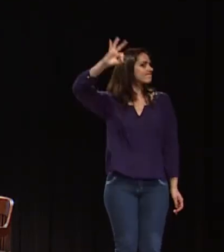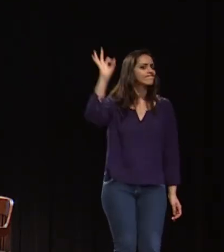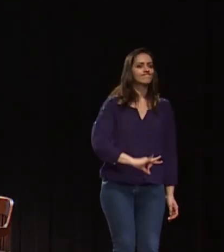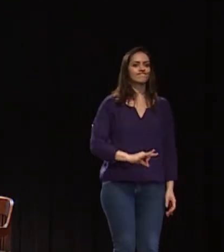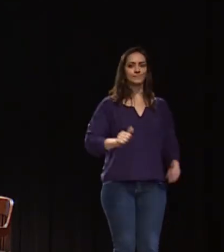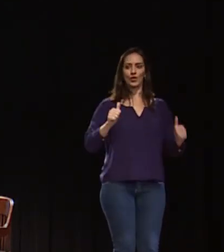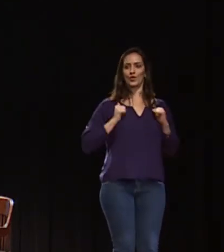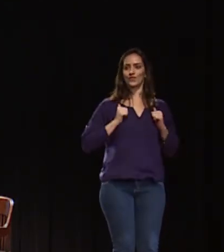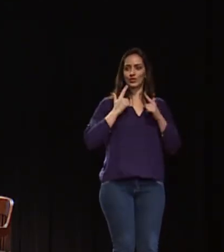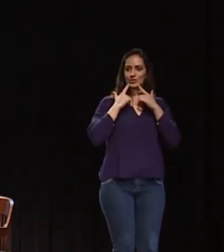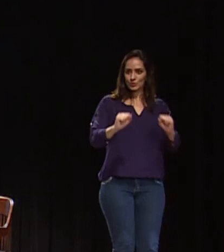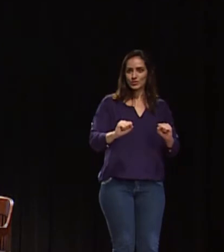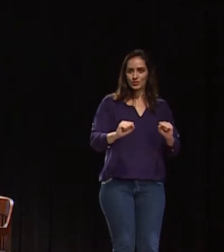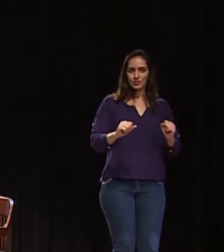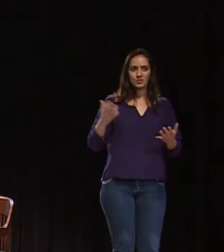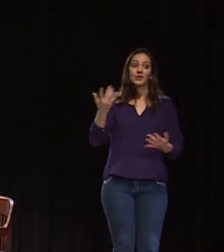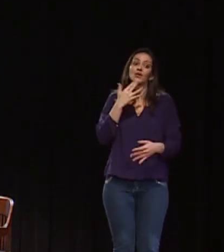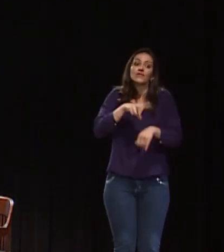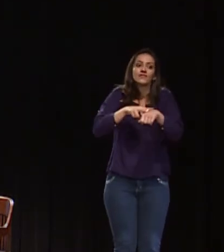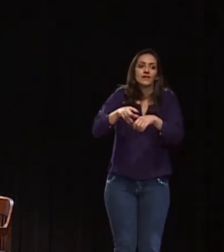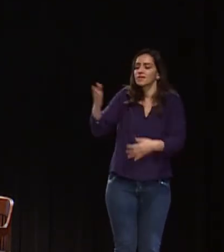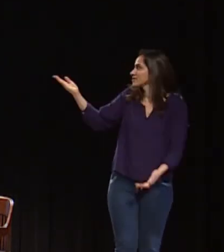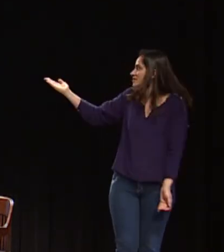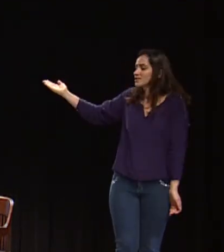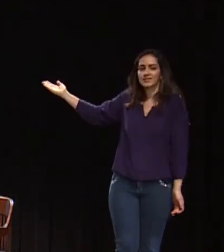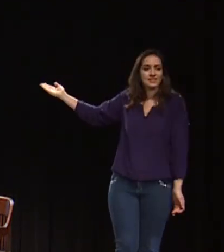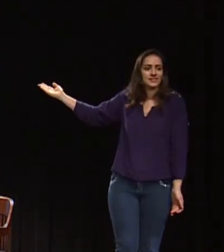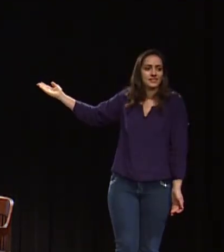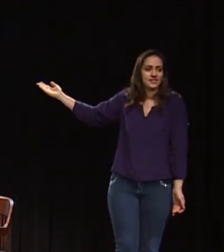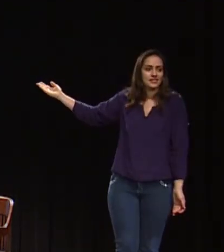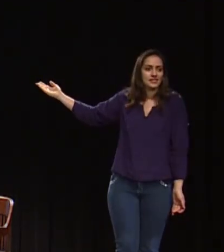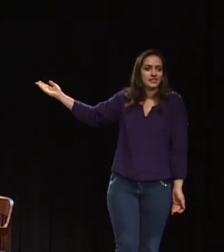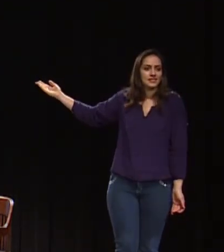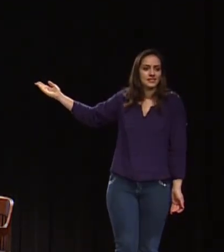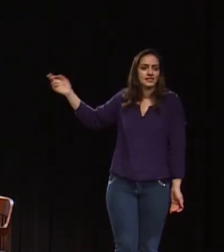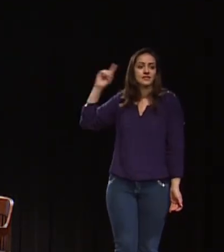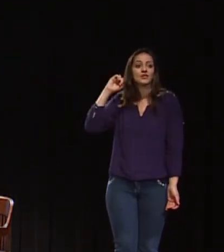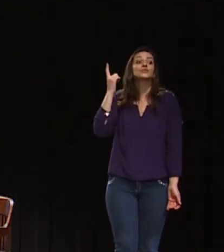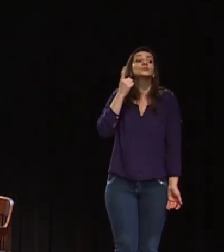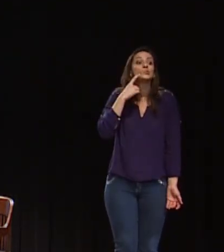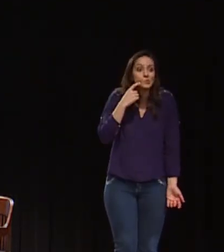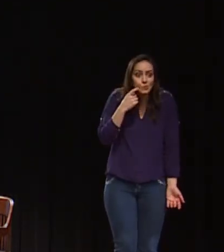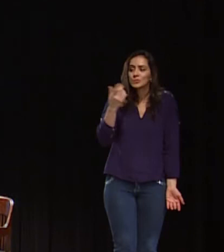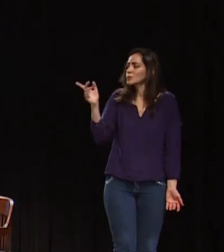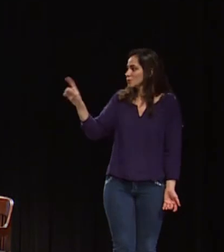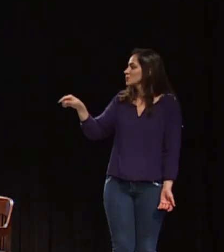ouvintes, eles são 100% com conforto linguístico ao longo da sua vida escolar, né? Como vocês veem a cor verde ali. E o surdo?